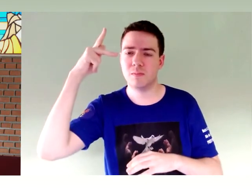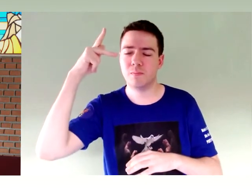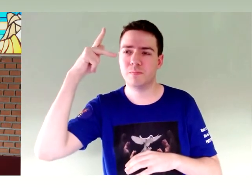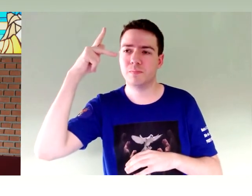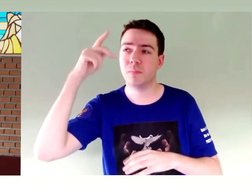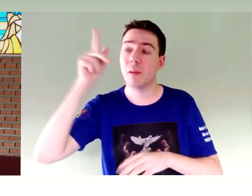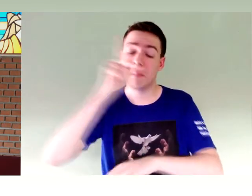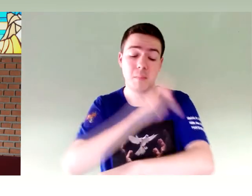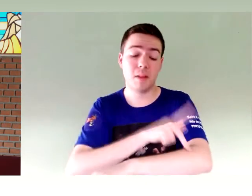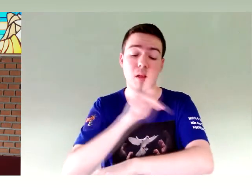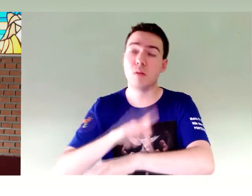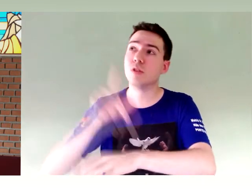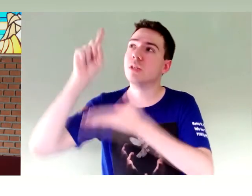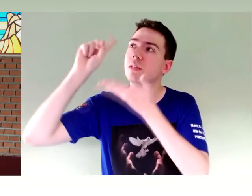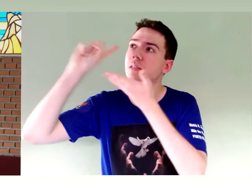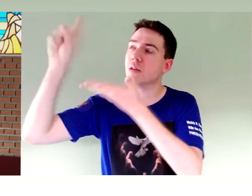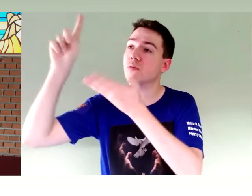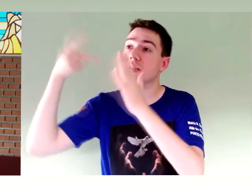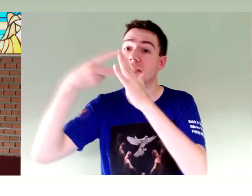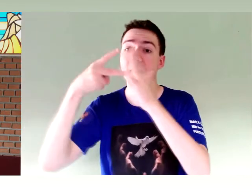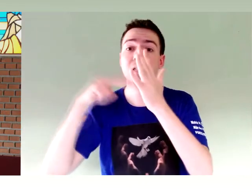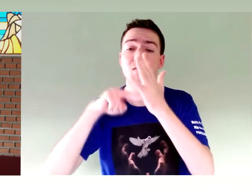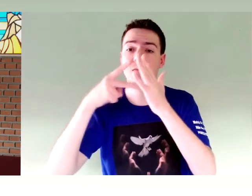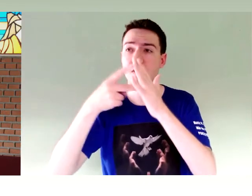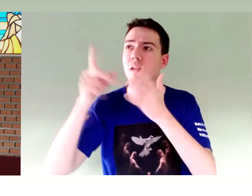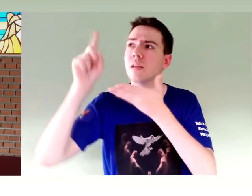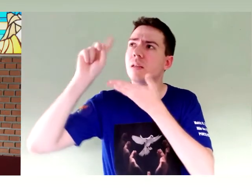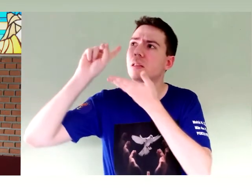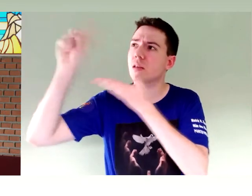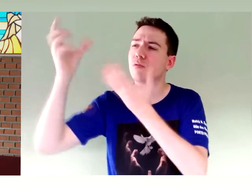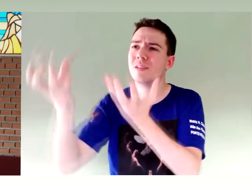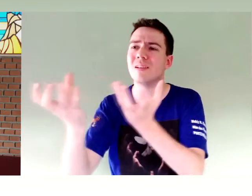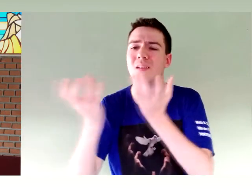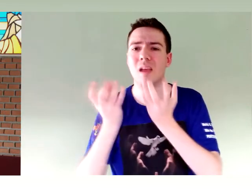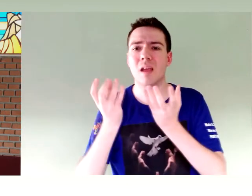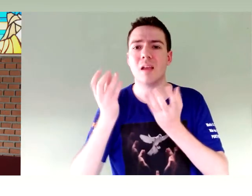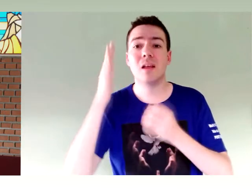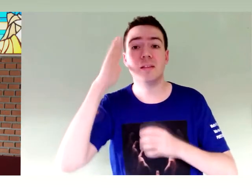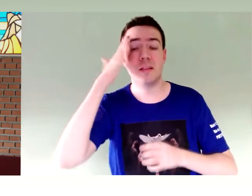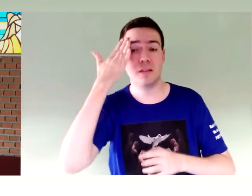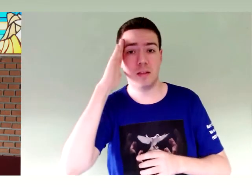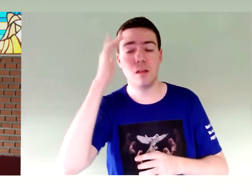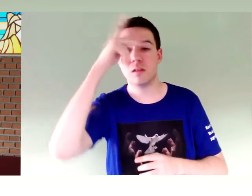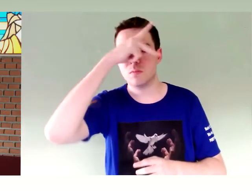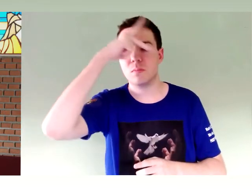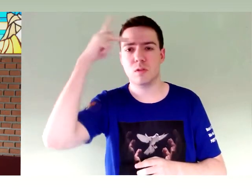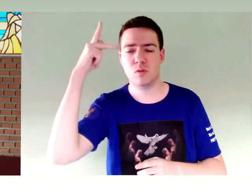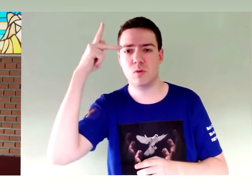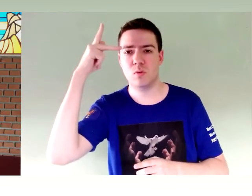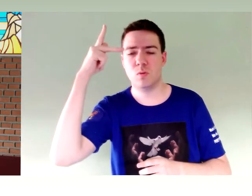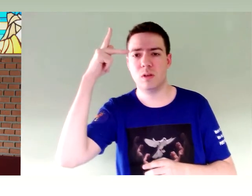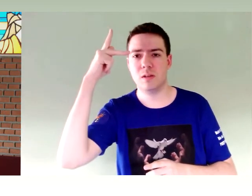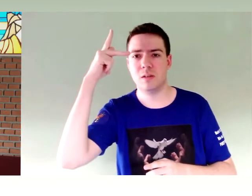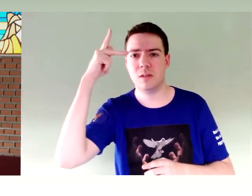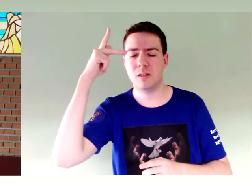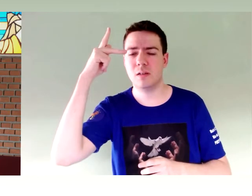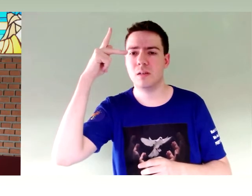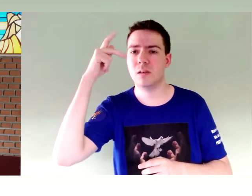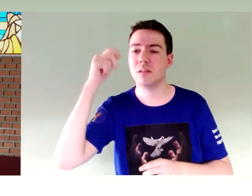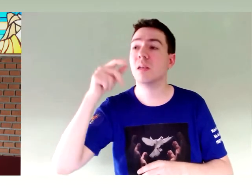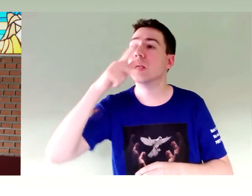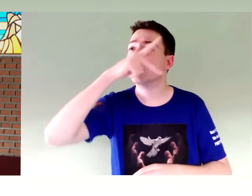homem. Pedagogia divina significa que Deus procura se adaptar ao homem, a fim de fazer com